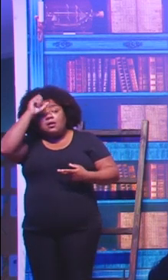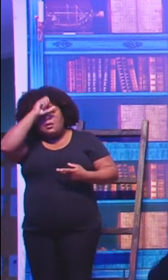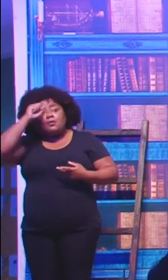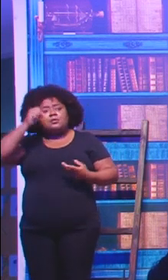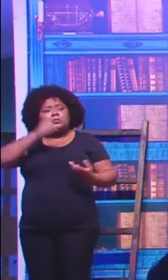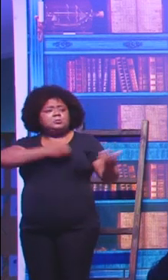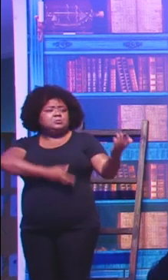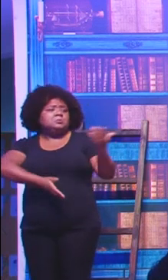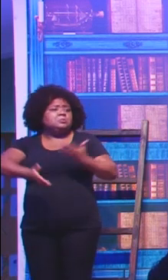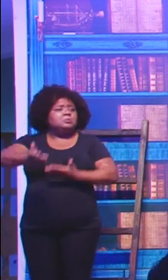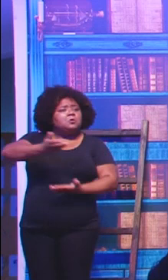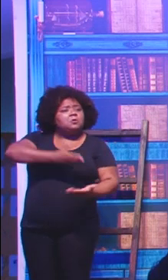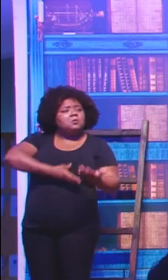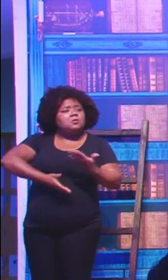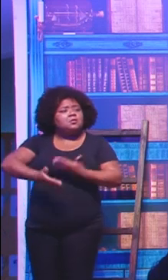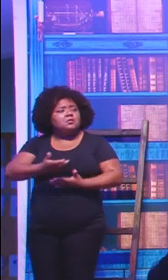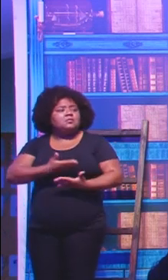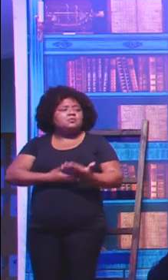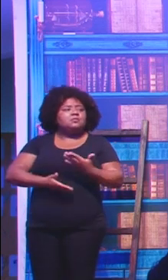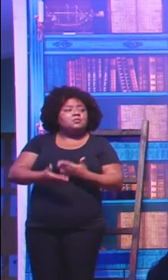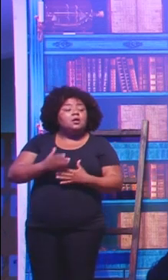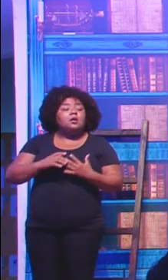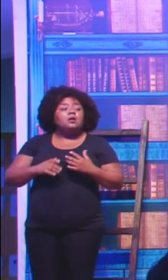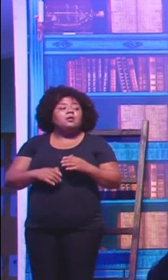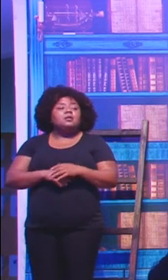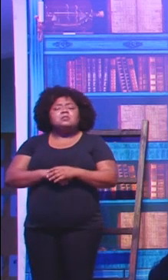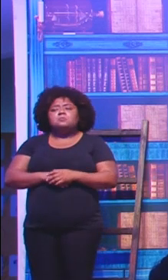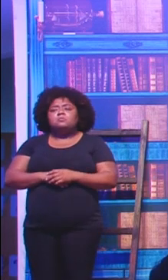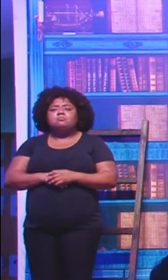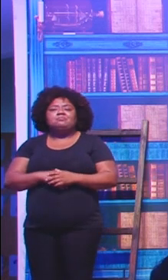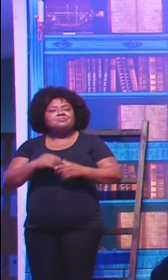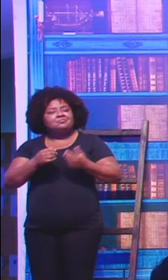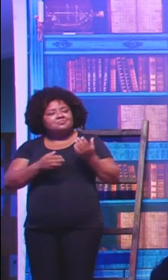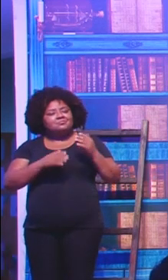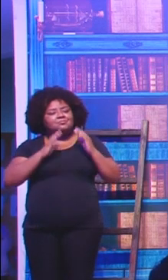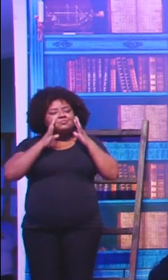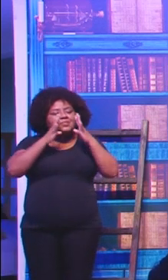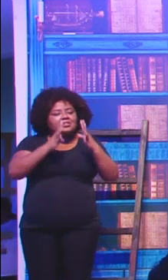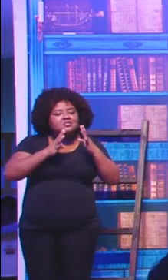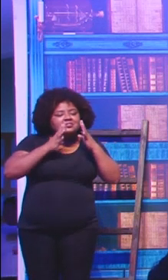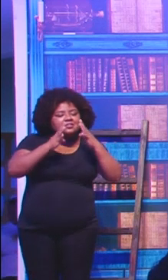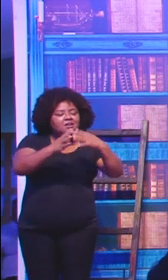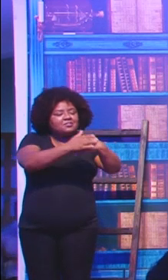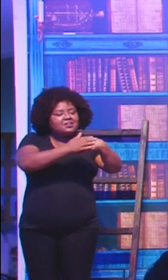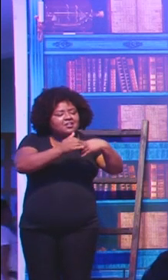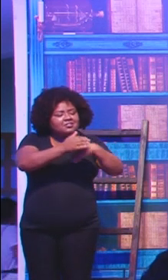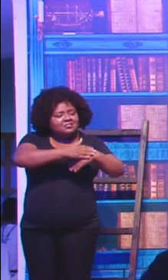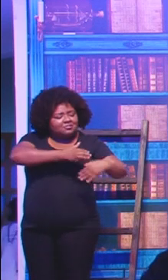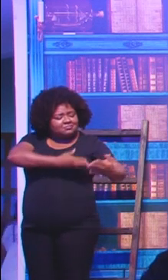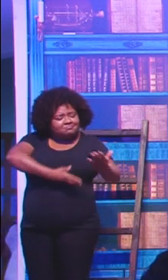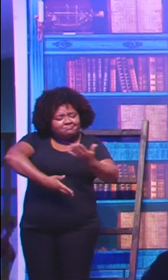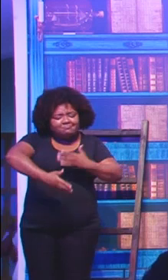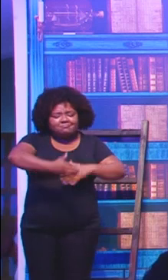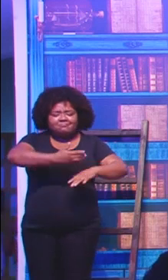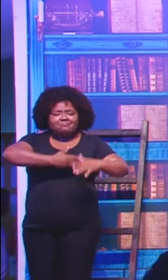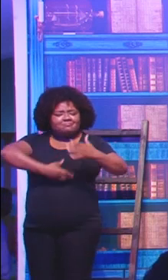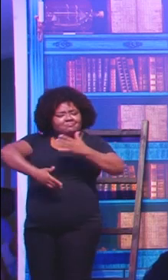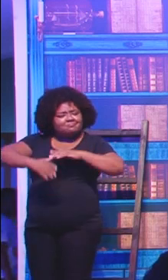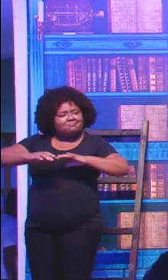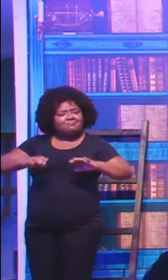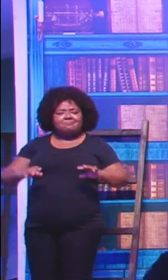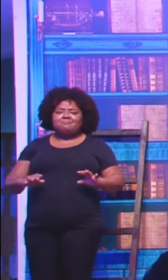Fazem trocam, antes de mais nada, afetos, né? Então, viva a Flica